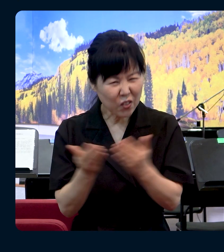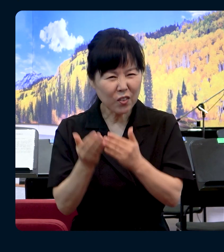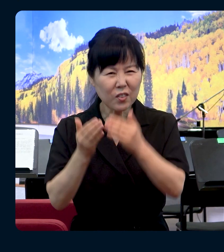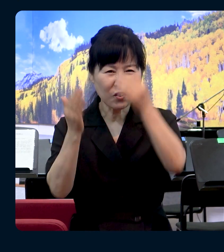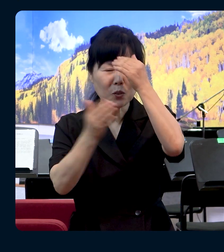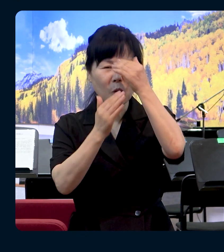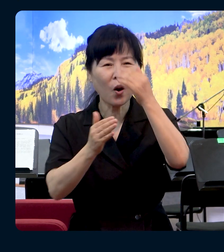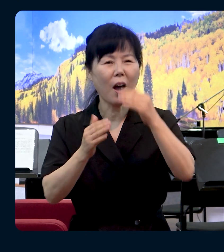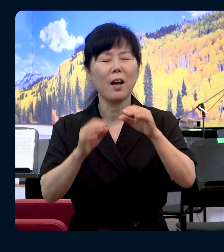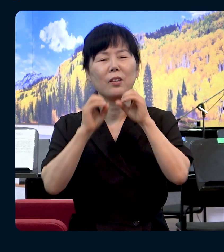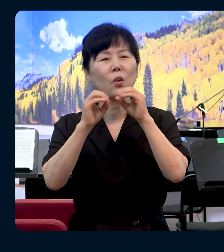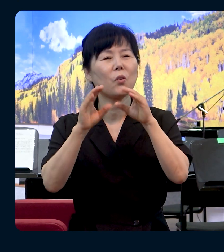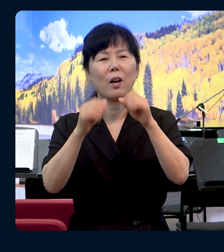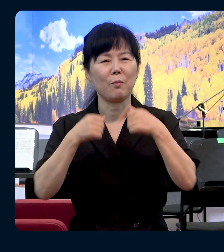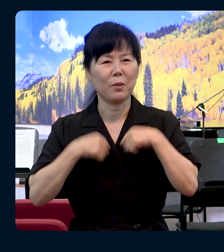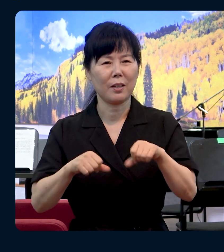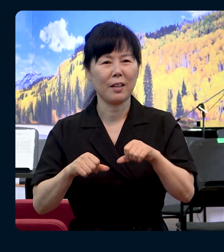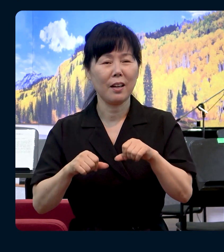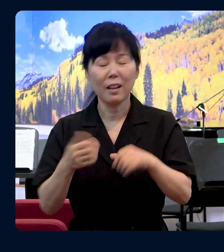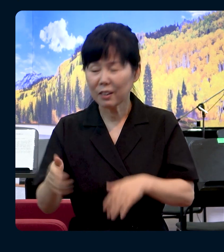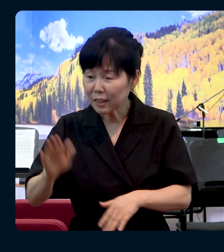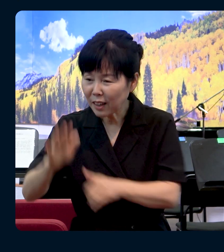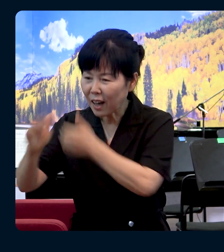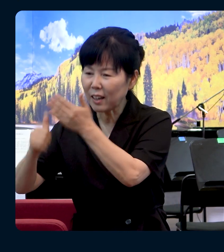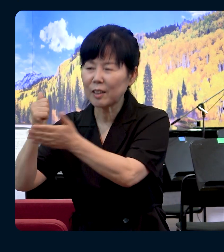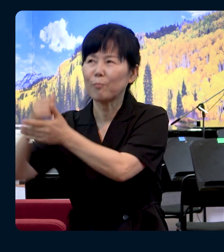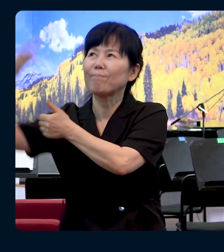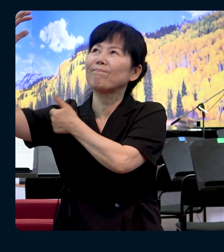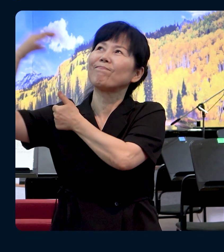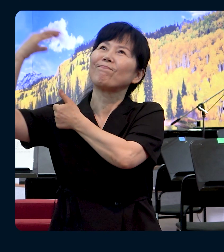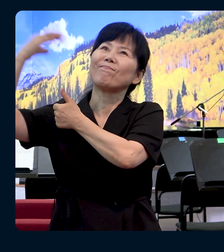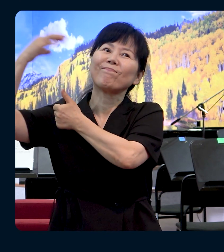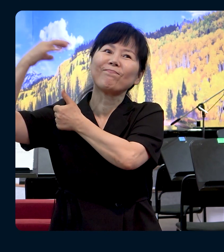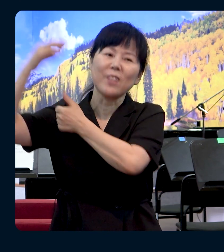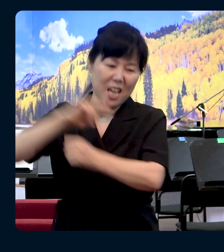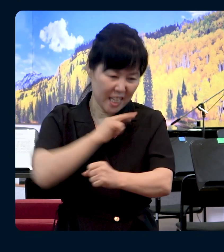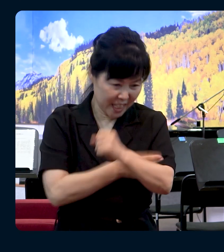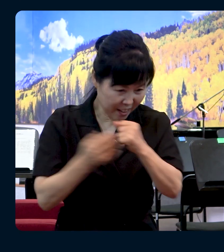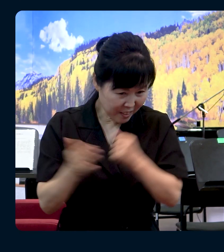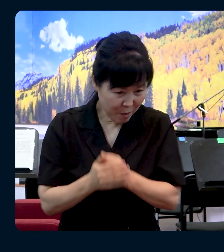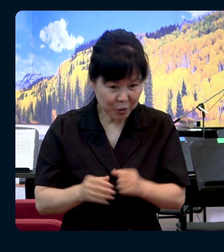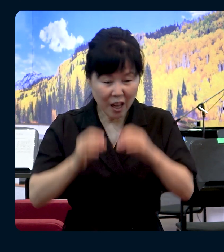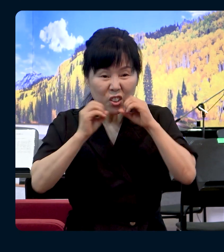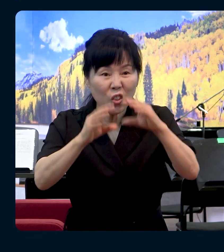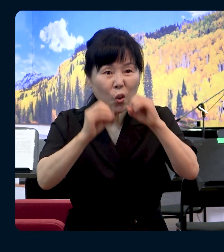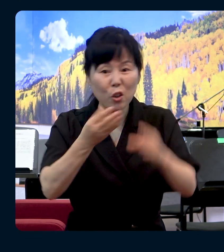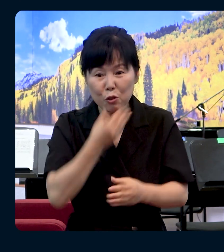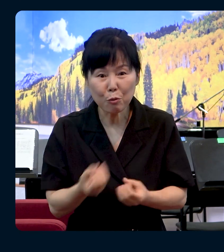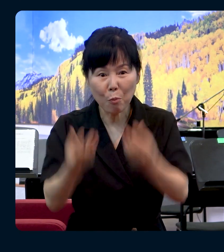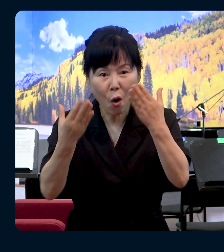책망하시더라고요. 아니, 이단들 때문에 너희한테 있는 그 축복을 포기하다니,